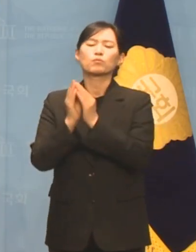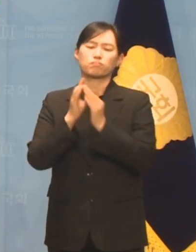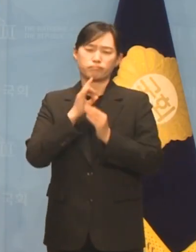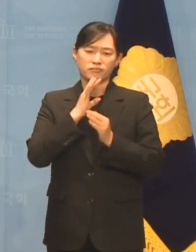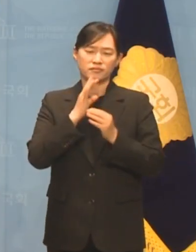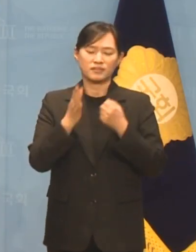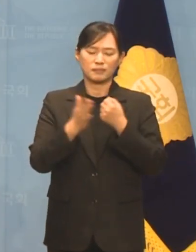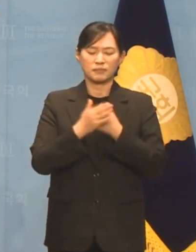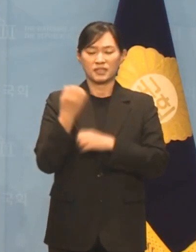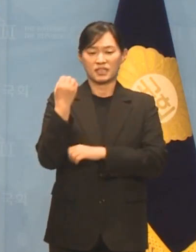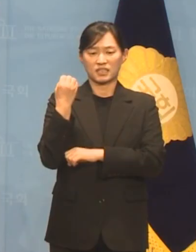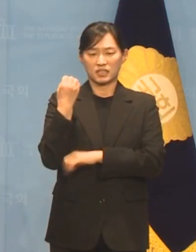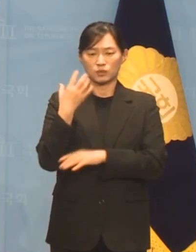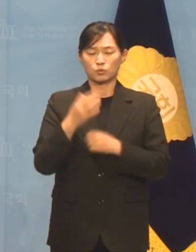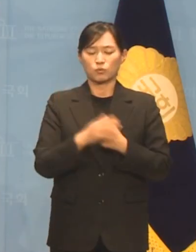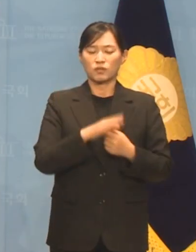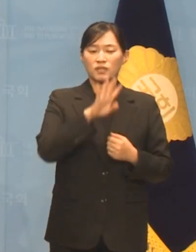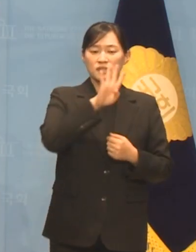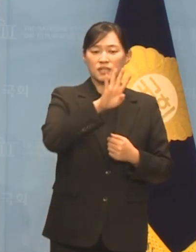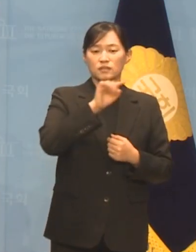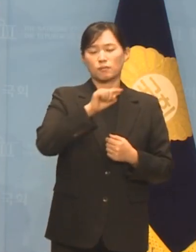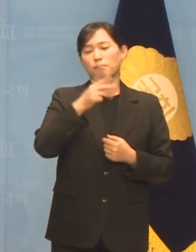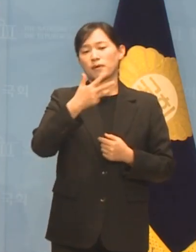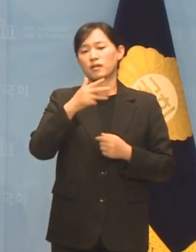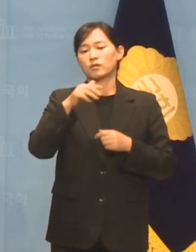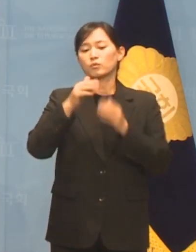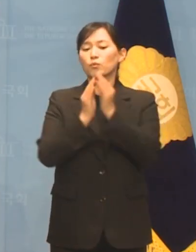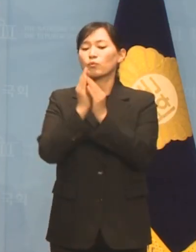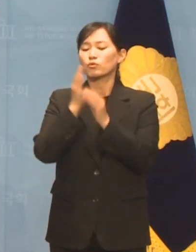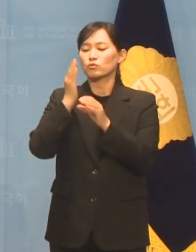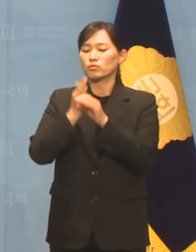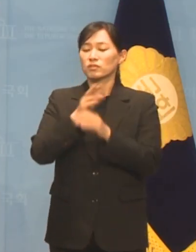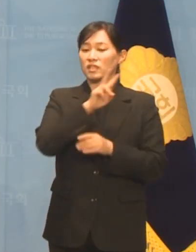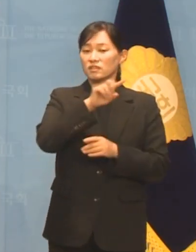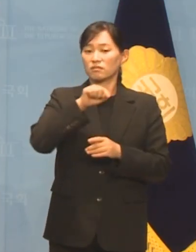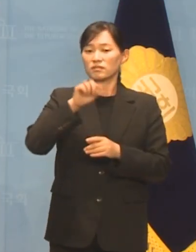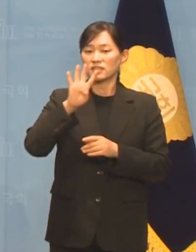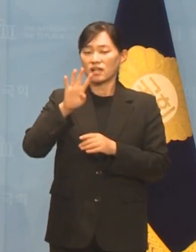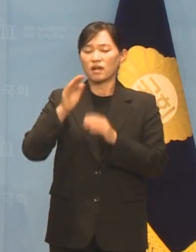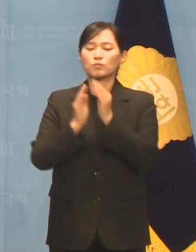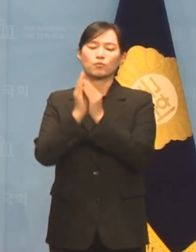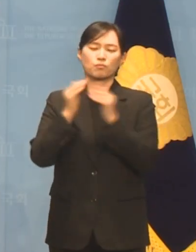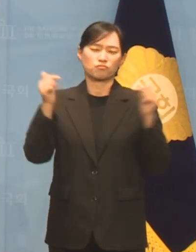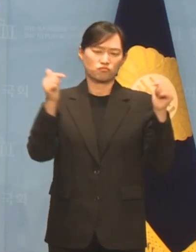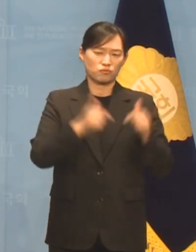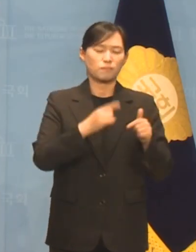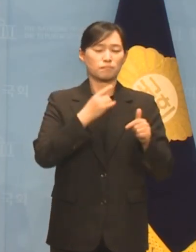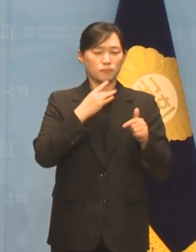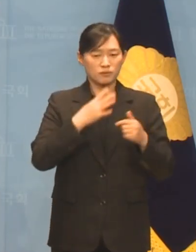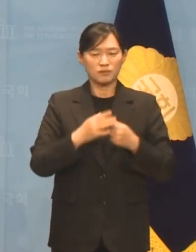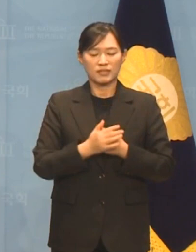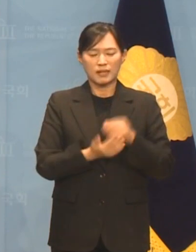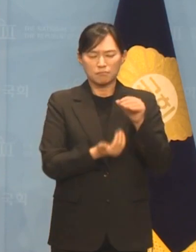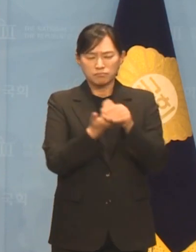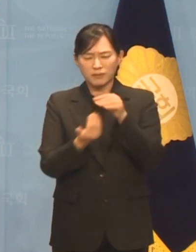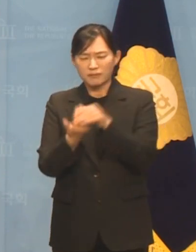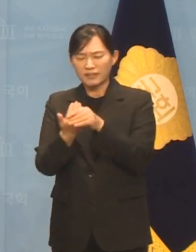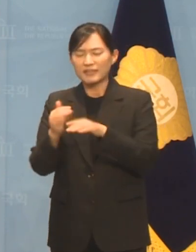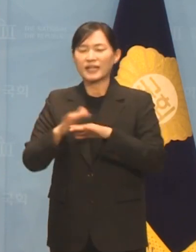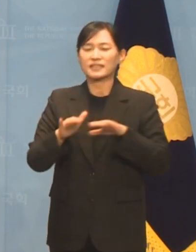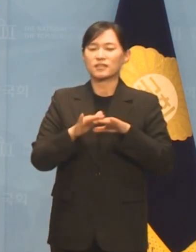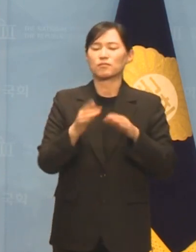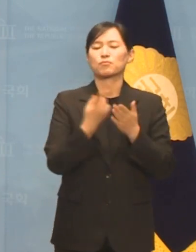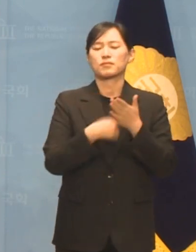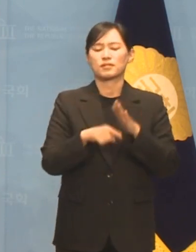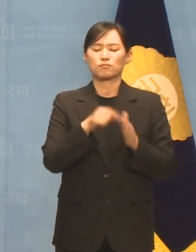불과하여 기존 4.8조 원 중 2.4조 원이 감액된 것이며 각 부처의 재해재난 대책비 등 대체